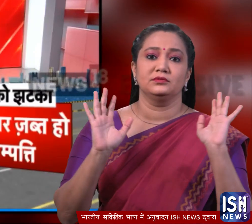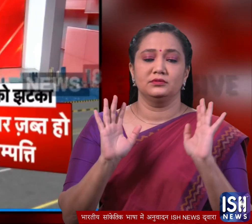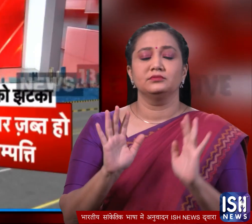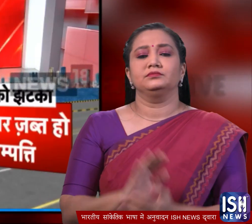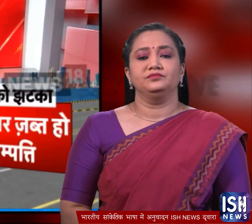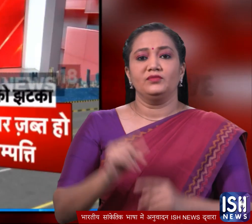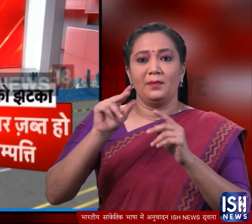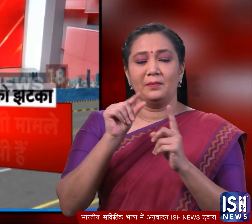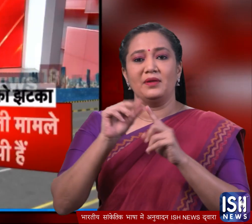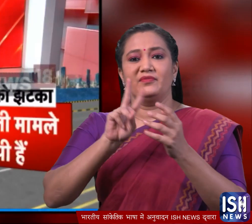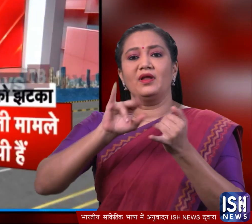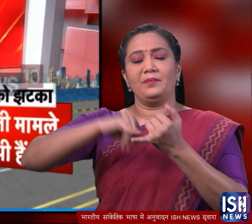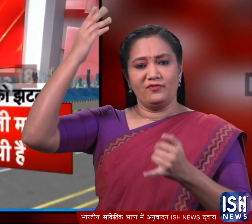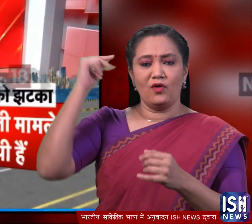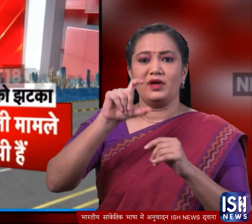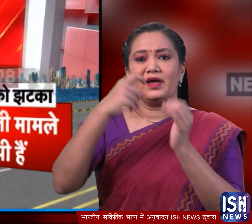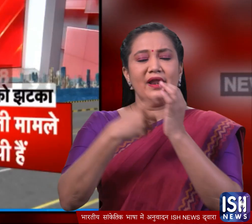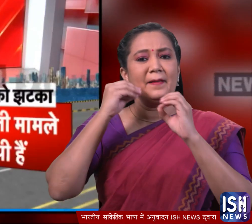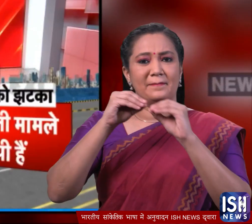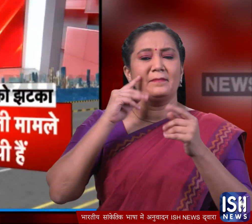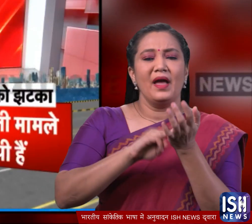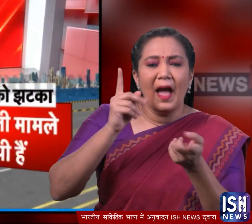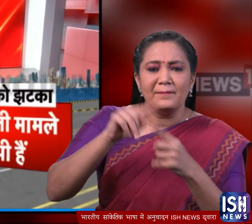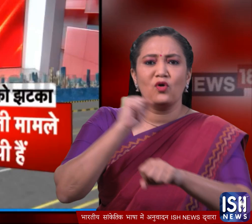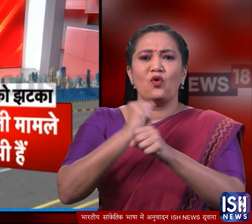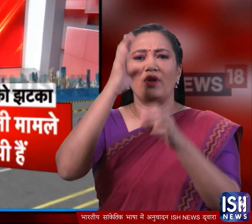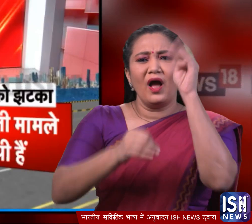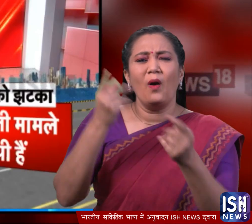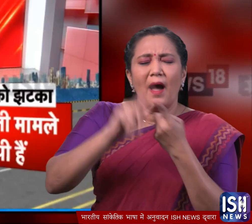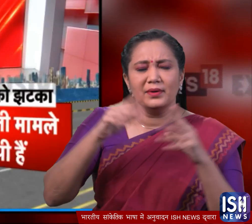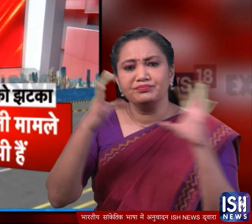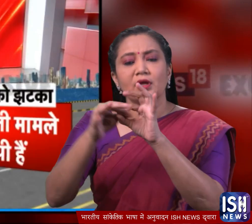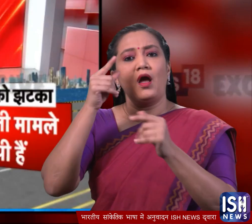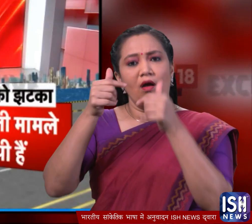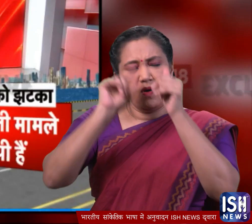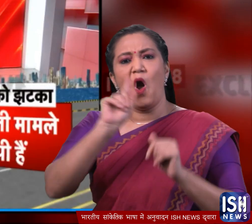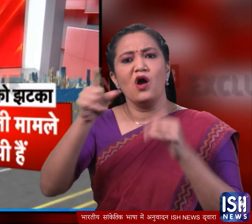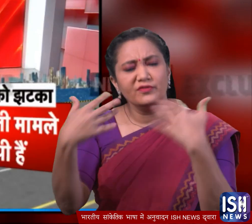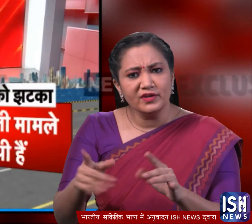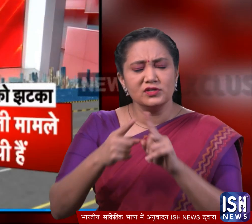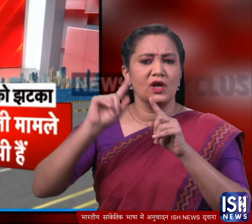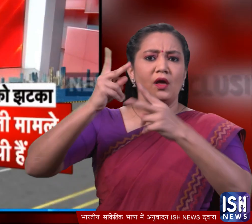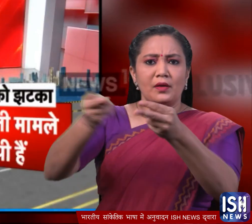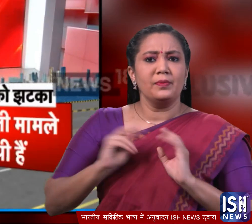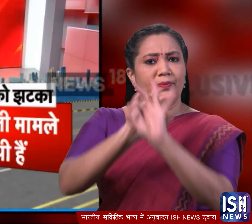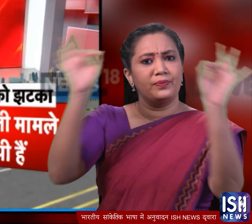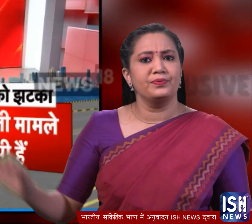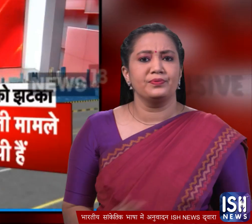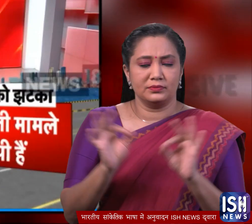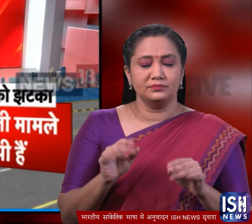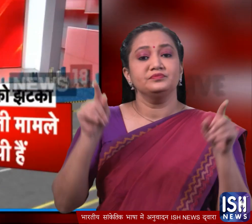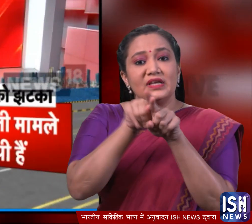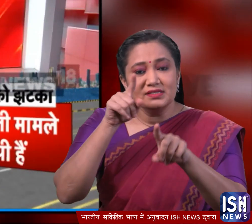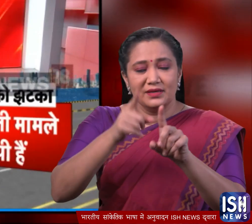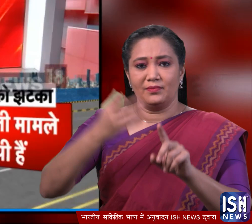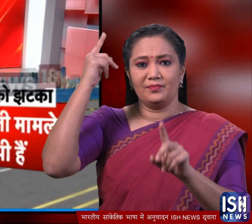सकती है। इससे पहले परमबीर सिंह को मुंबई क्राइम ब्रांच गोरेगांव वसूली मामले में पूछताछ के लिए समन्स भेज चुकी है, जिसका उन्होंने कोई जवाब नहीं